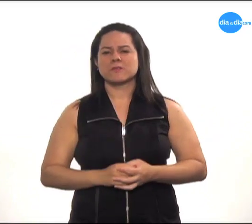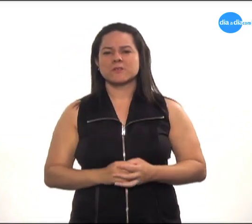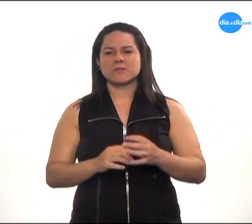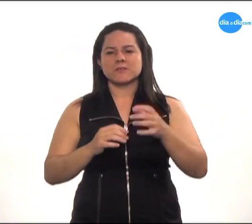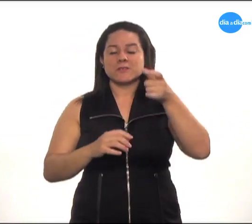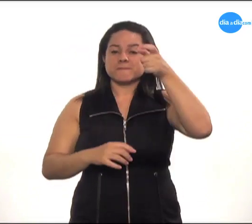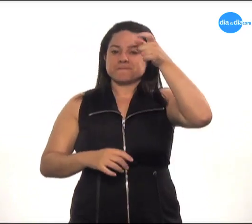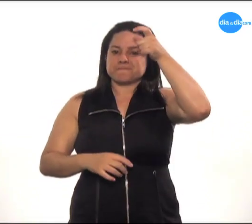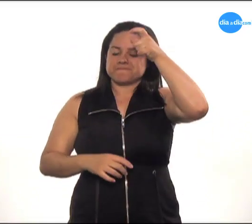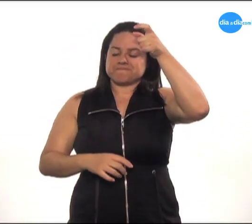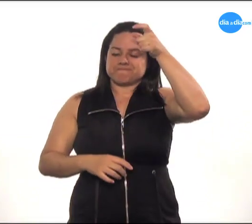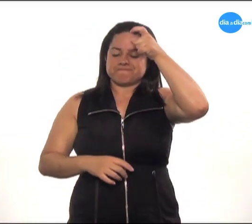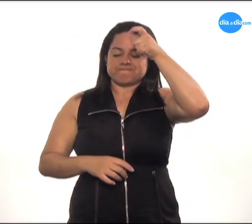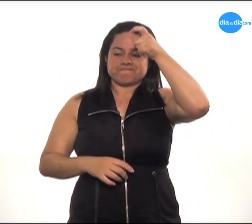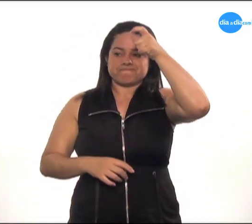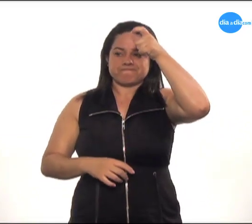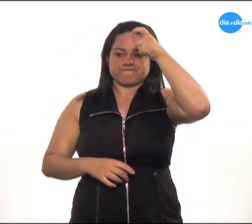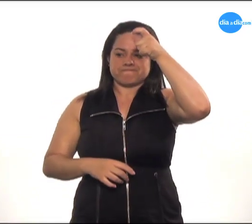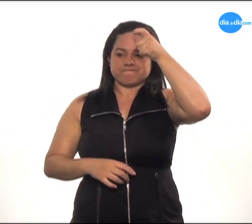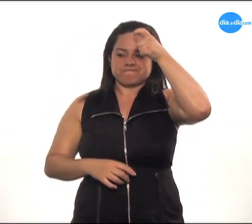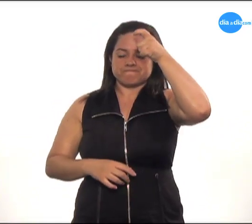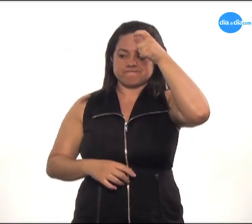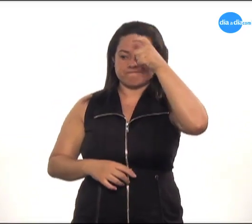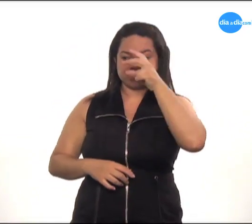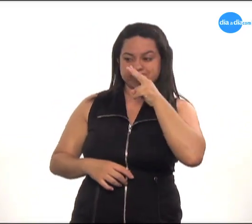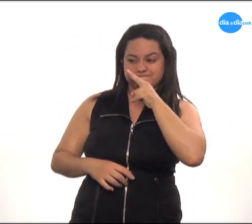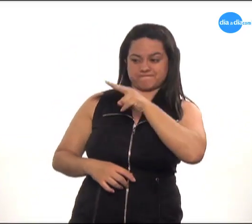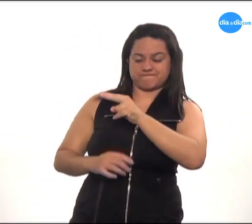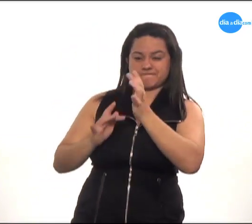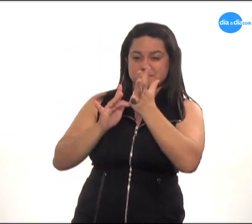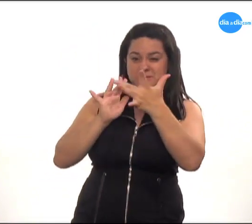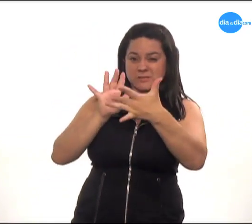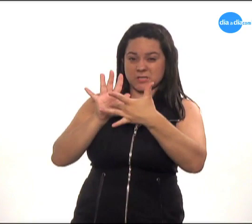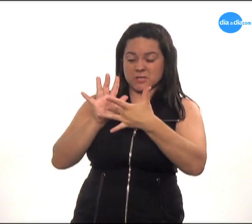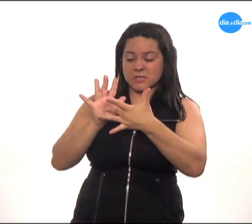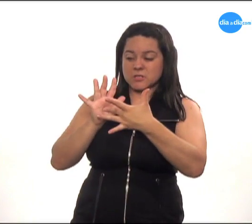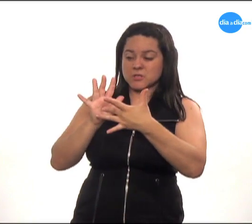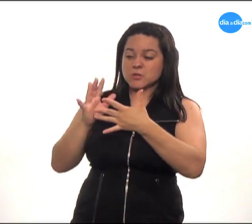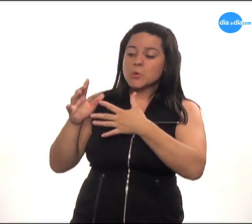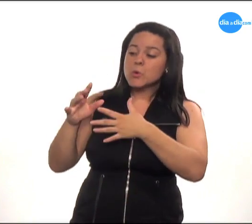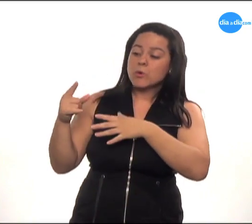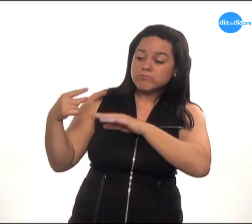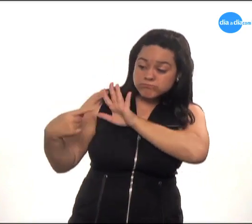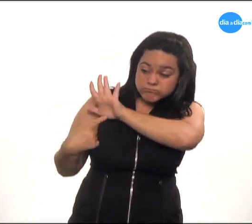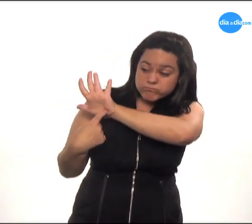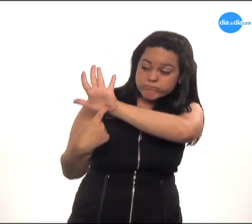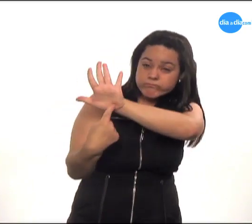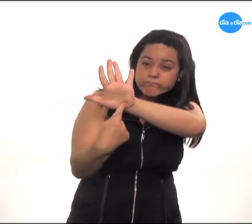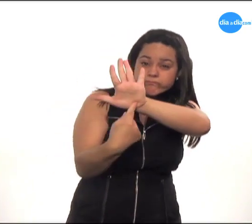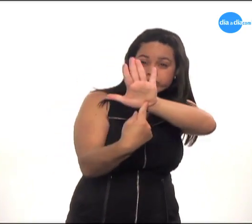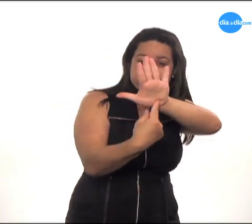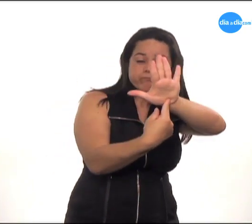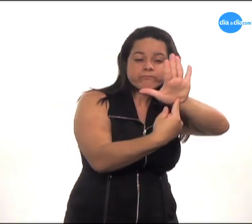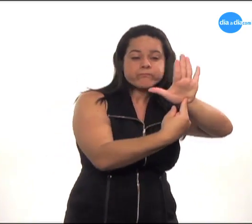tomou Jesus e o levantou de modo que a sua visão pudesse alcançar longe, lá em cima